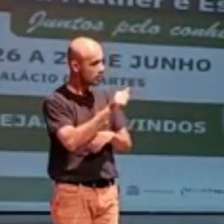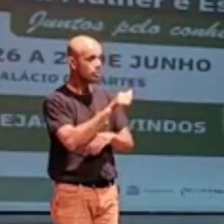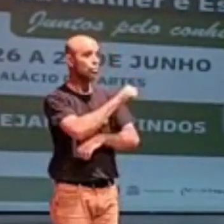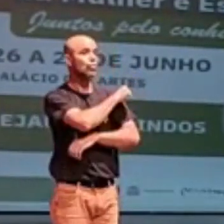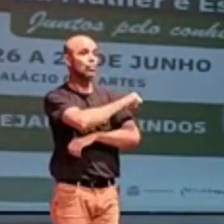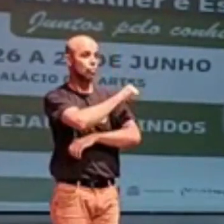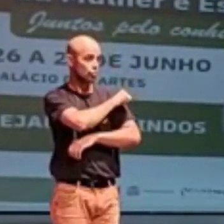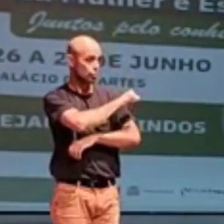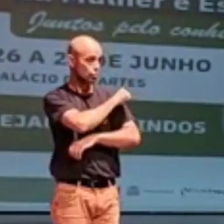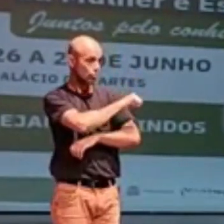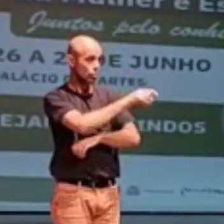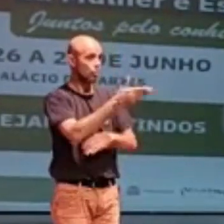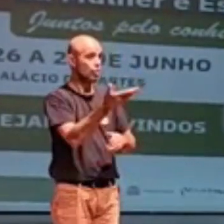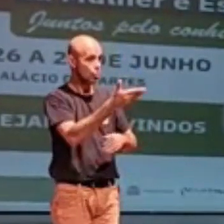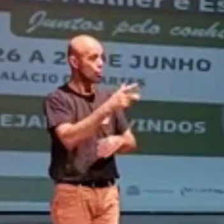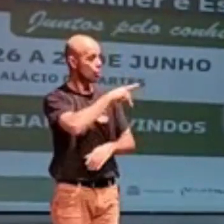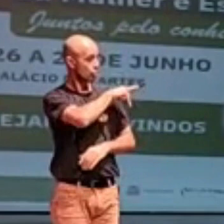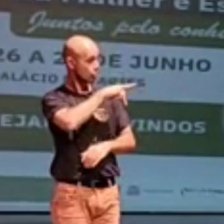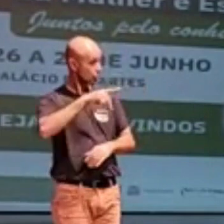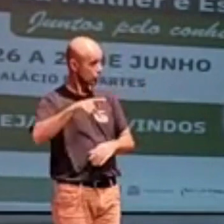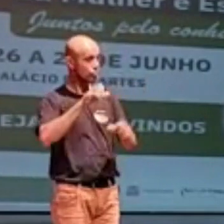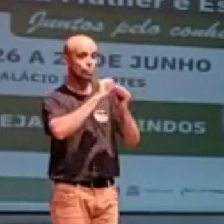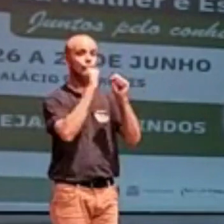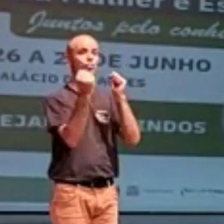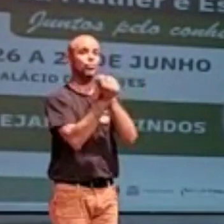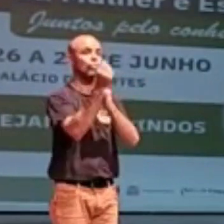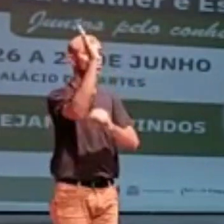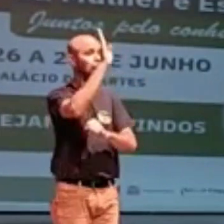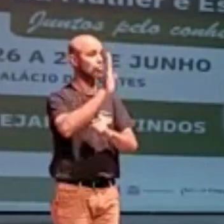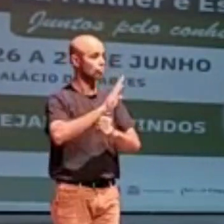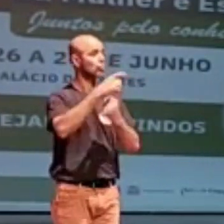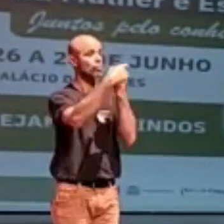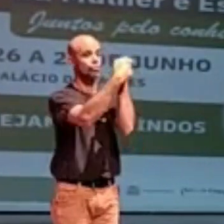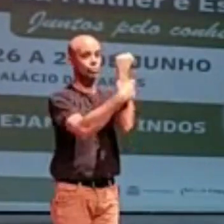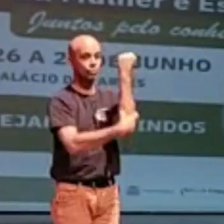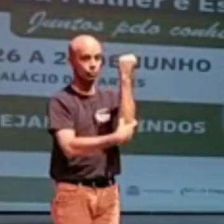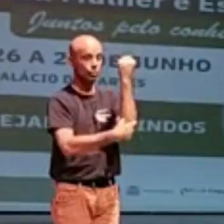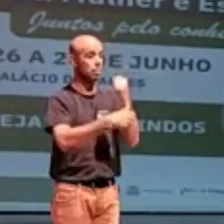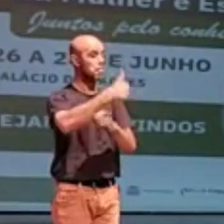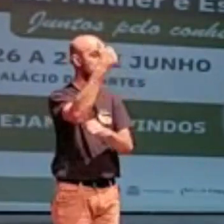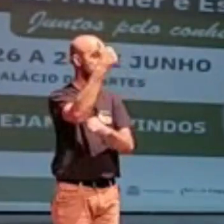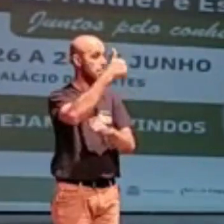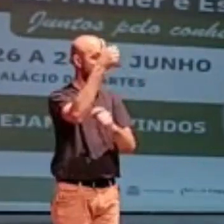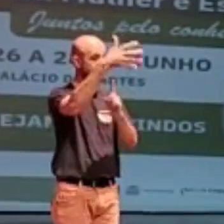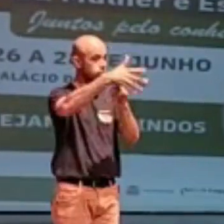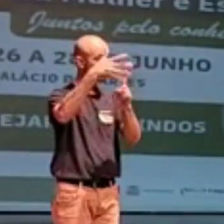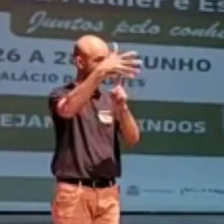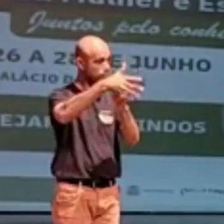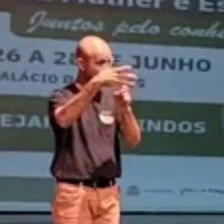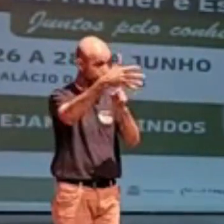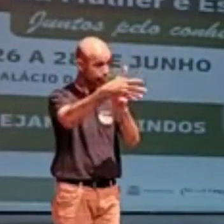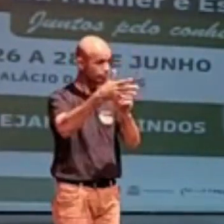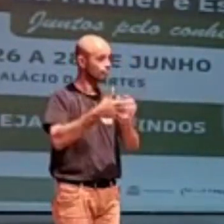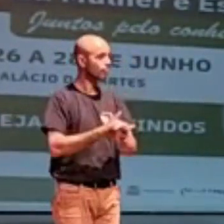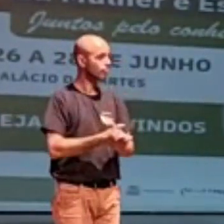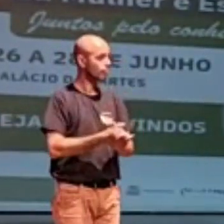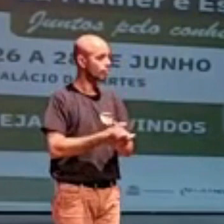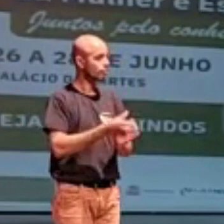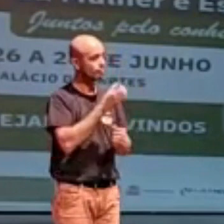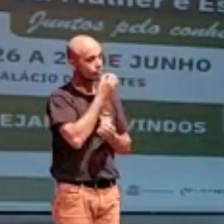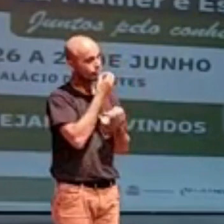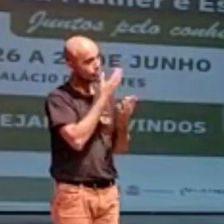nós estamos com o nosso presidente da Sociedade Brasileira de Coluna, que vai ser o primeiro a ministrar a palestra. Seja